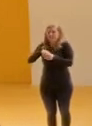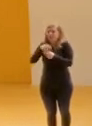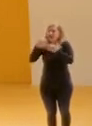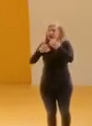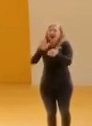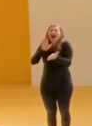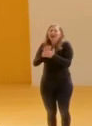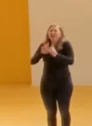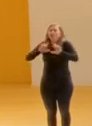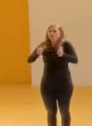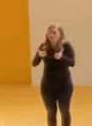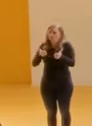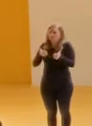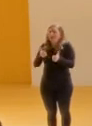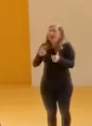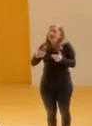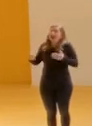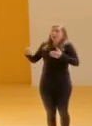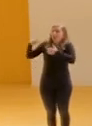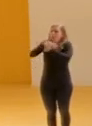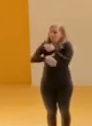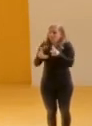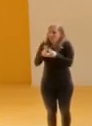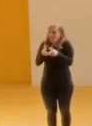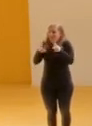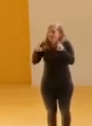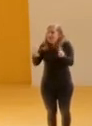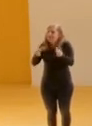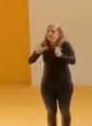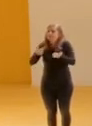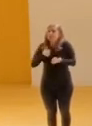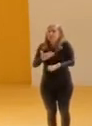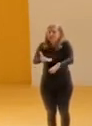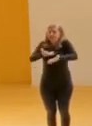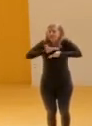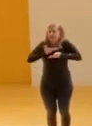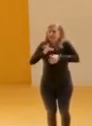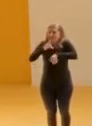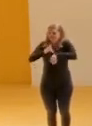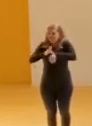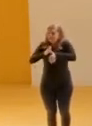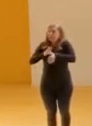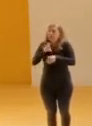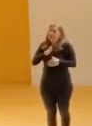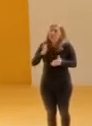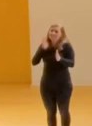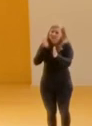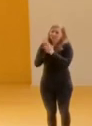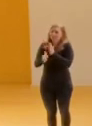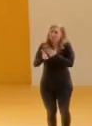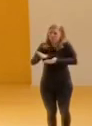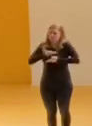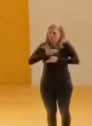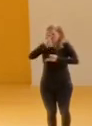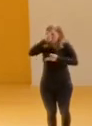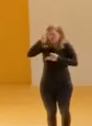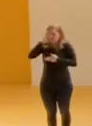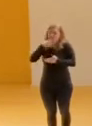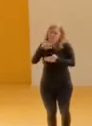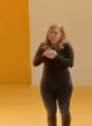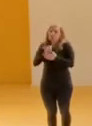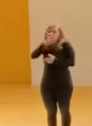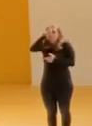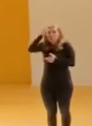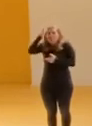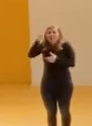kalkulowaniu to fakt że końcowy etap tego co jest pozyskiwane daje bezpośrednio użyteczność człowiekowi człowiek od razu